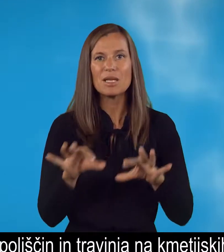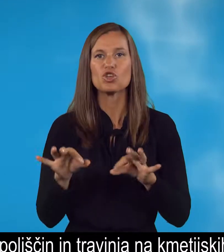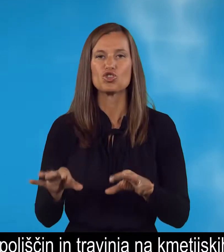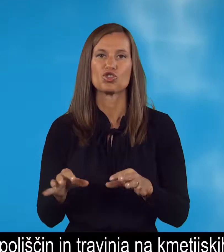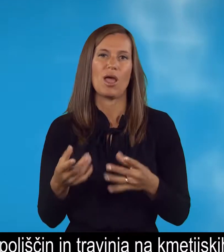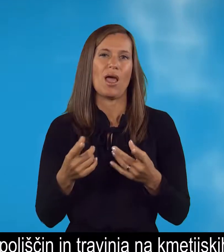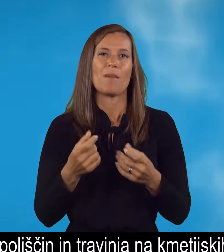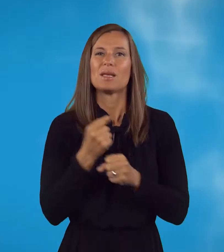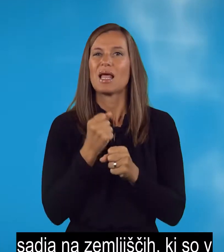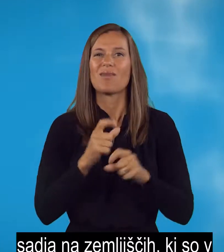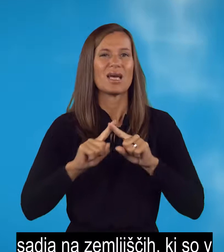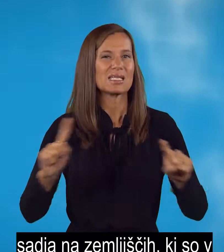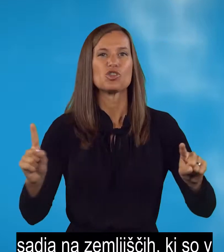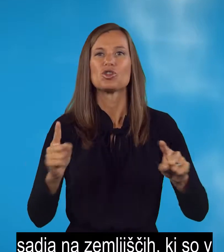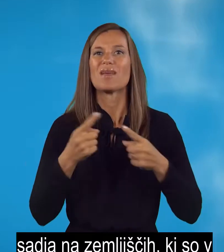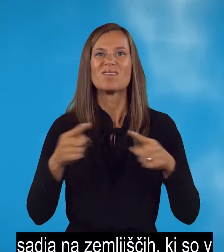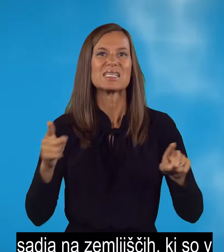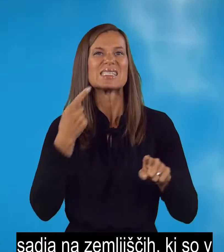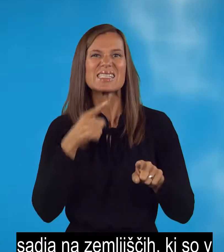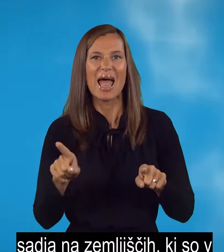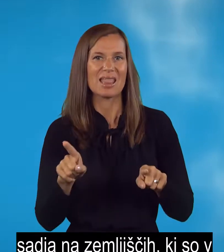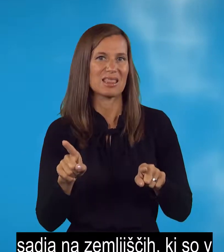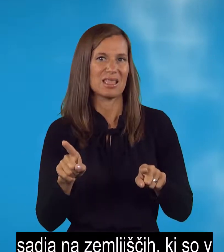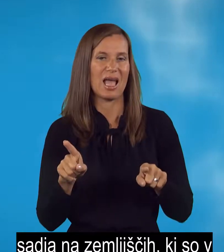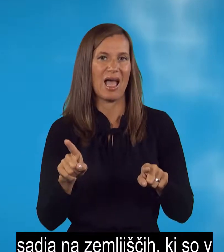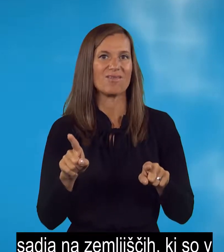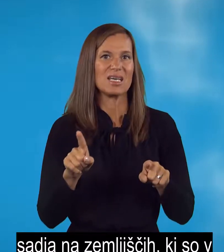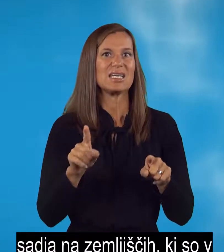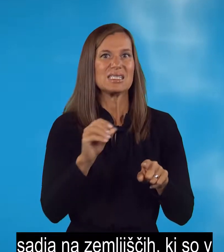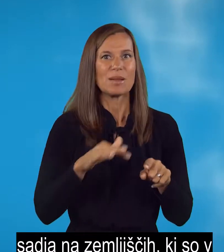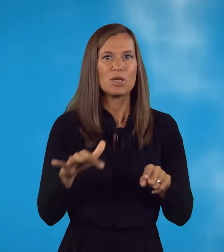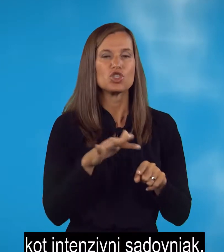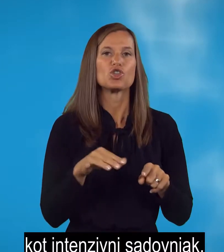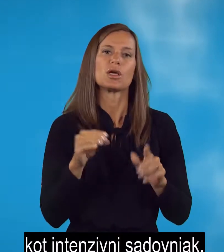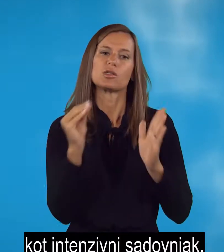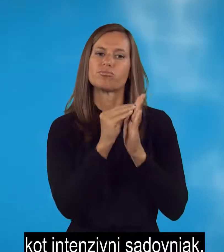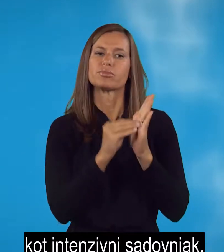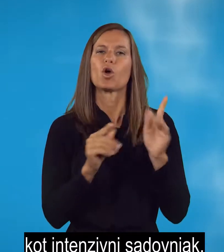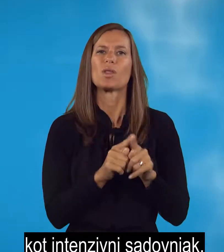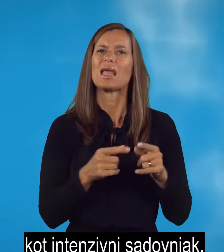pridelava različnih vrst sadja na zemljiščih, ki so v zemljiškem katastru evidentirana kot intenzivni sadovnjak,